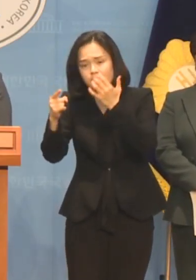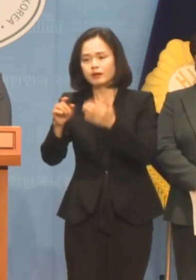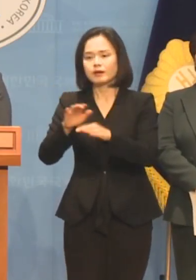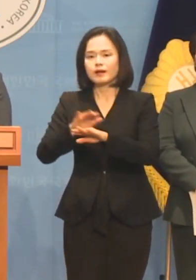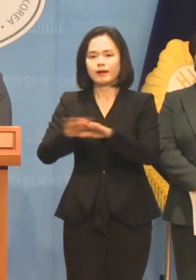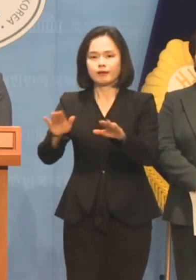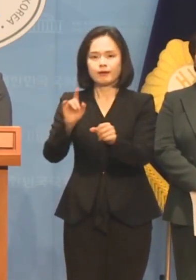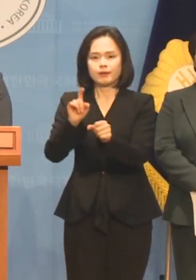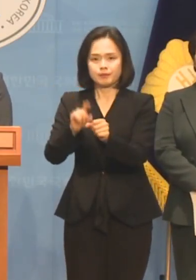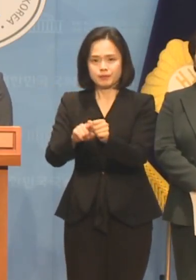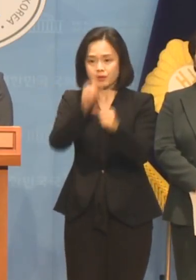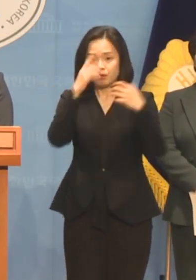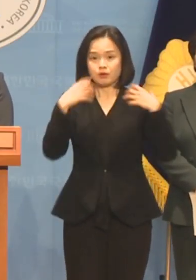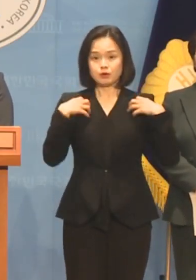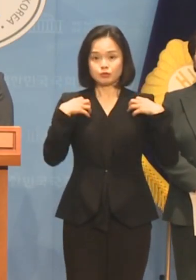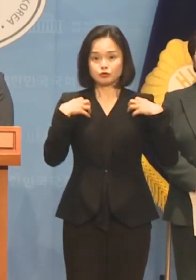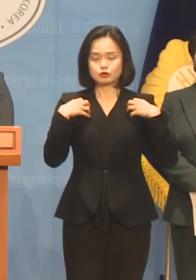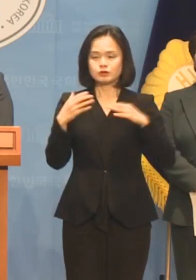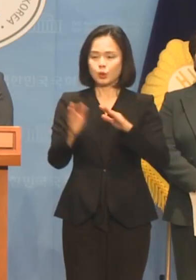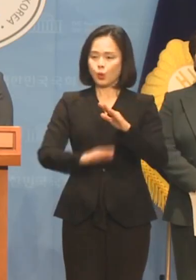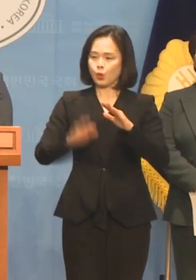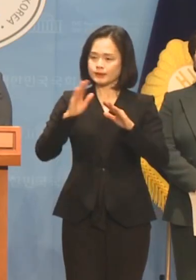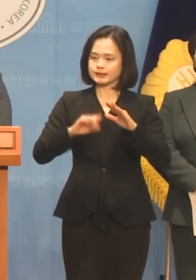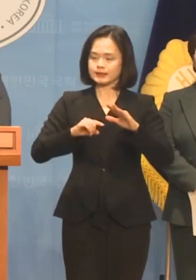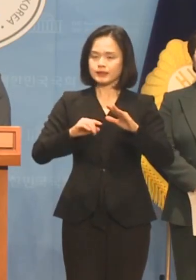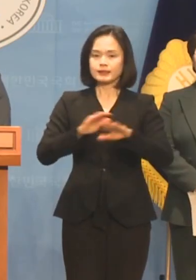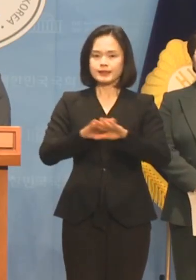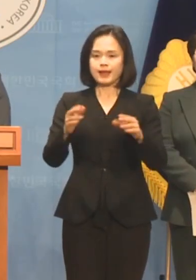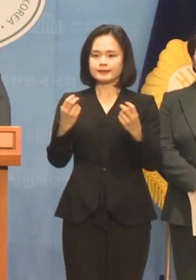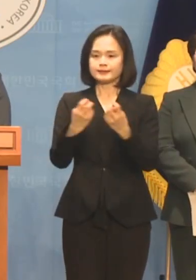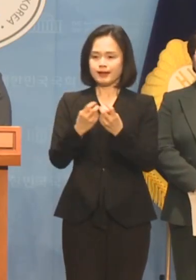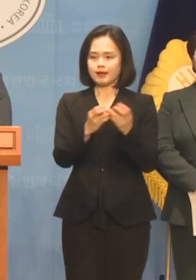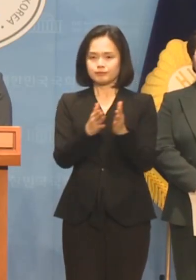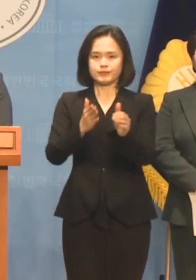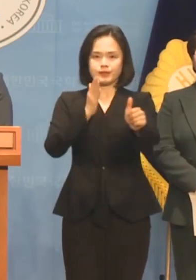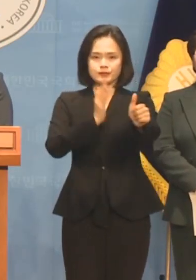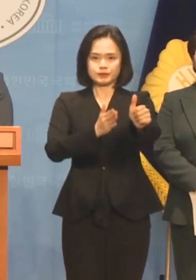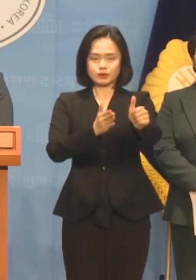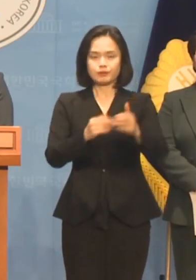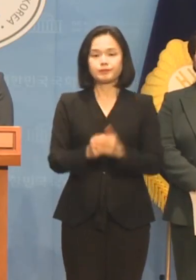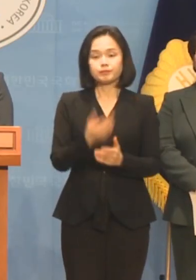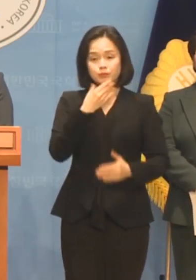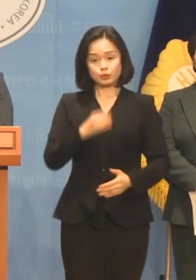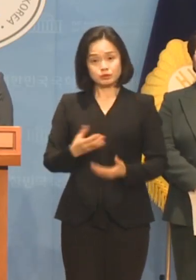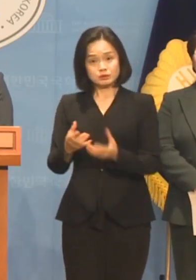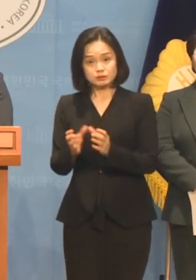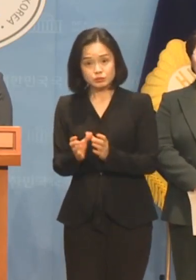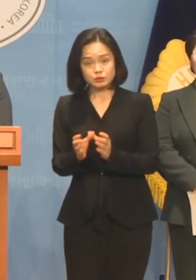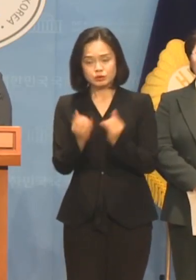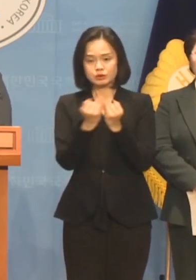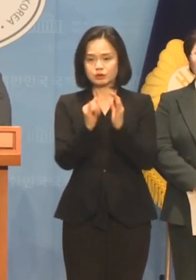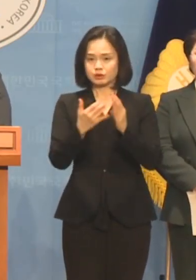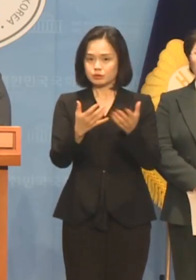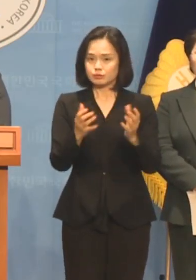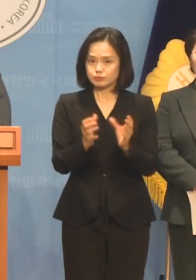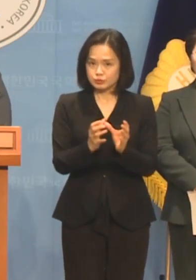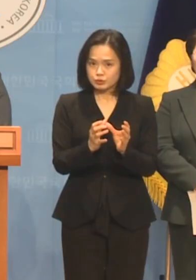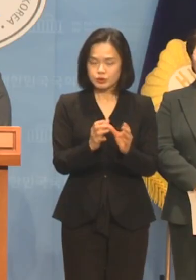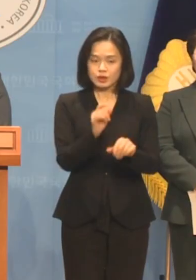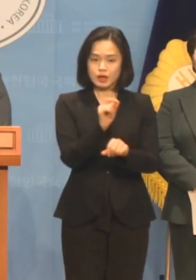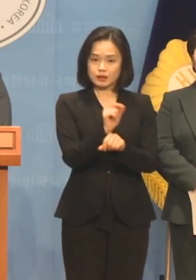참여하는 대책을 마련하십시오. 보건복지부, 교육부, 여성가족부, 행정안전부, 국방부를